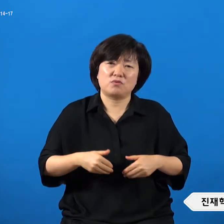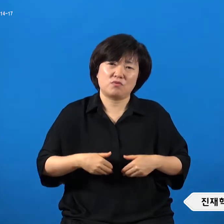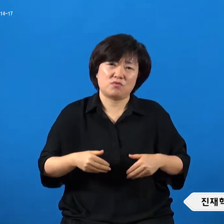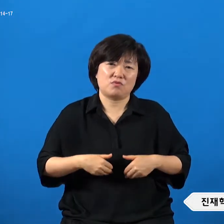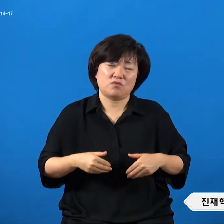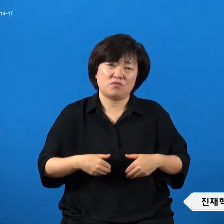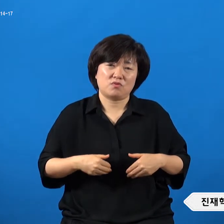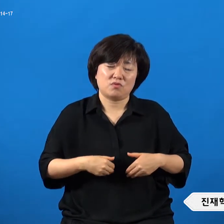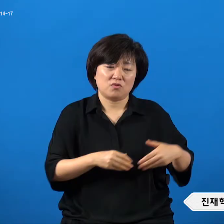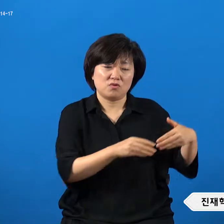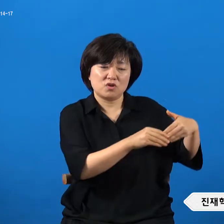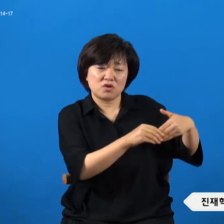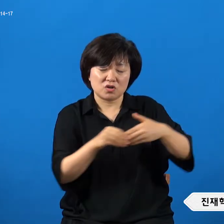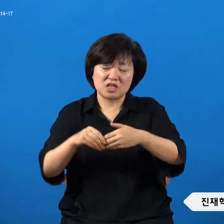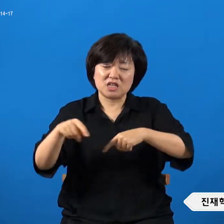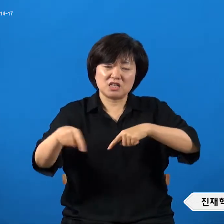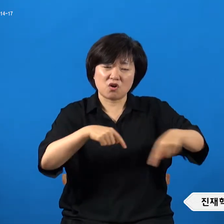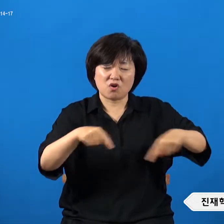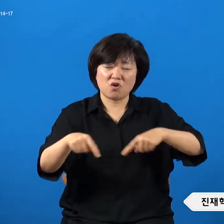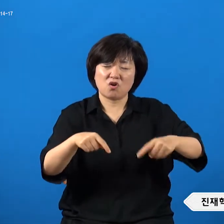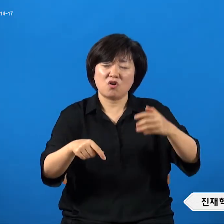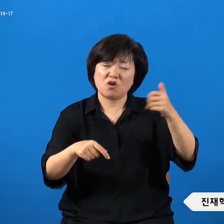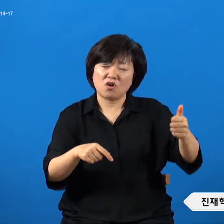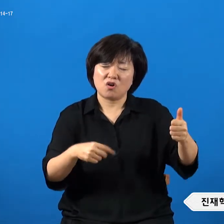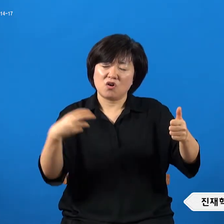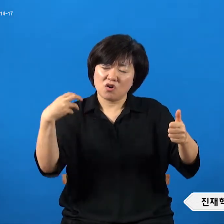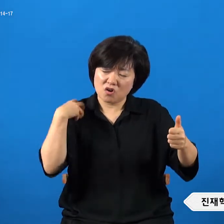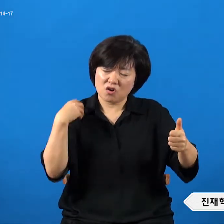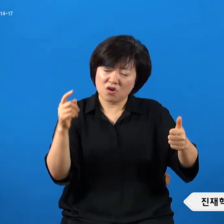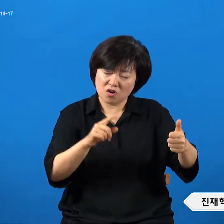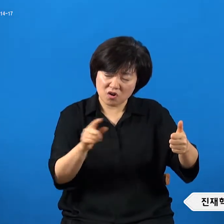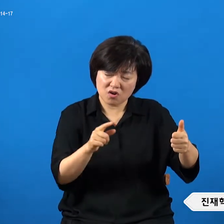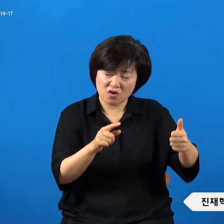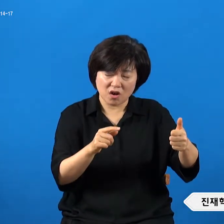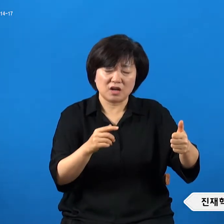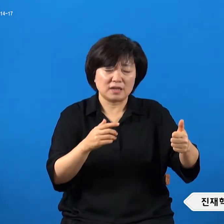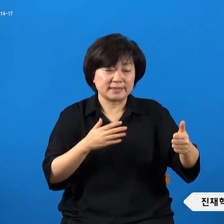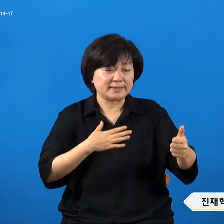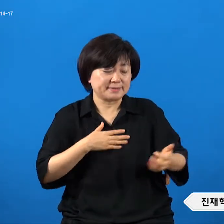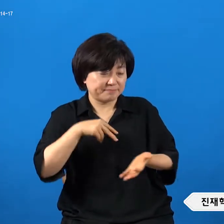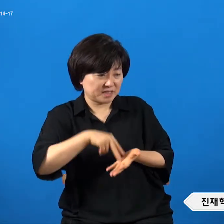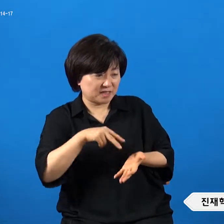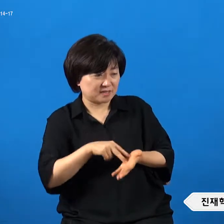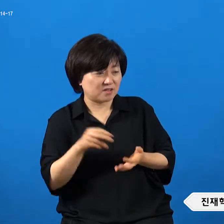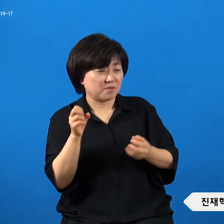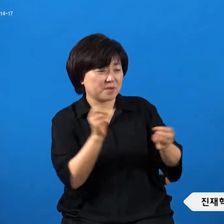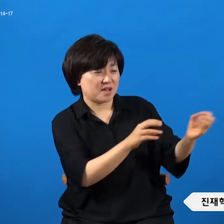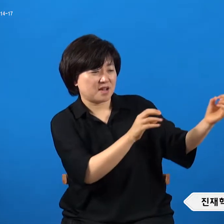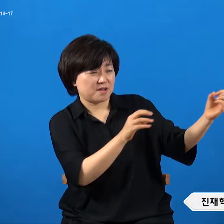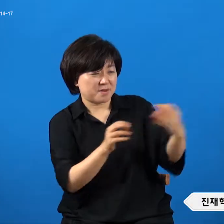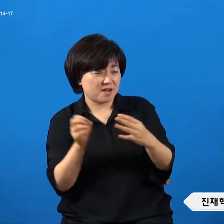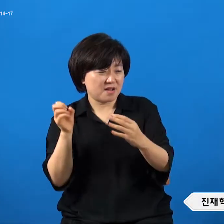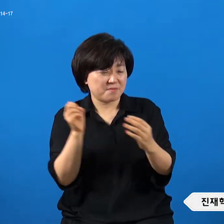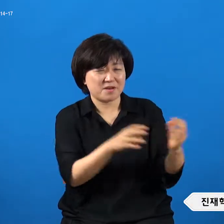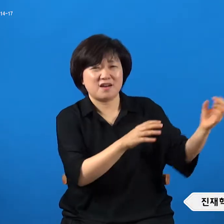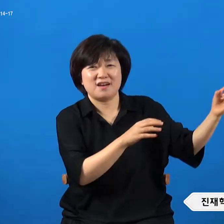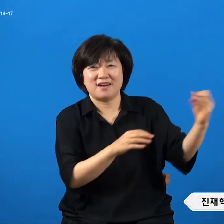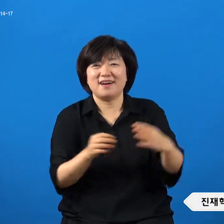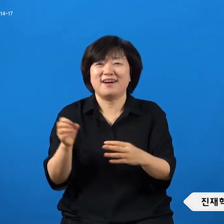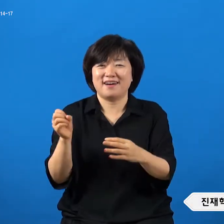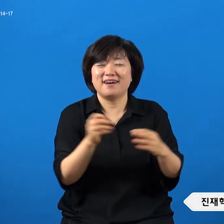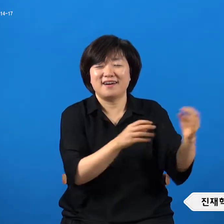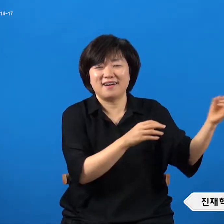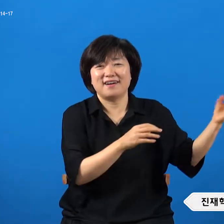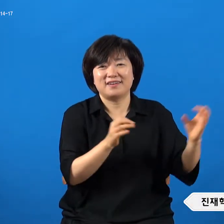이야기하며 리더십에 대해서 질문하는 그를 향해 같은 마음을 나눠주면서 얼마나 놀라운 시간을